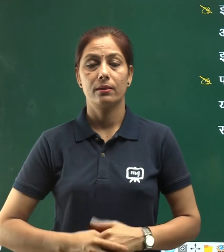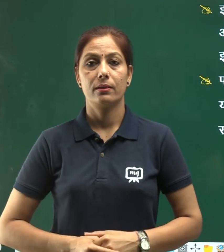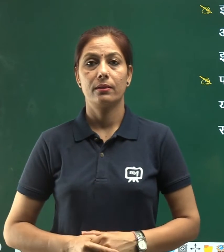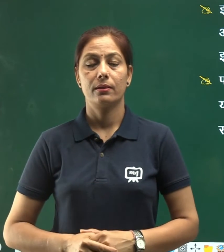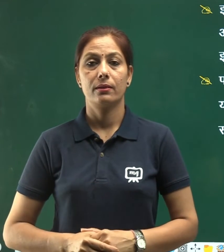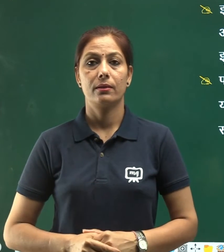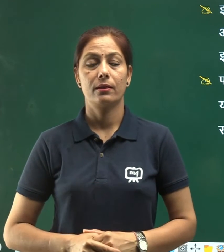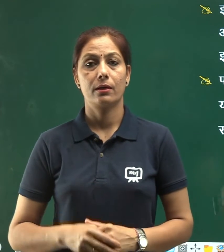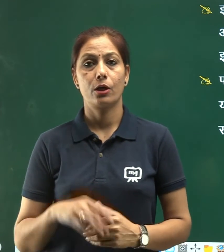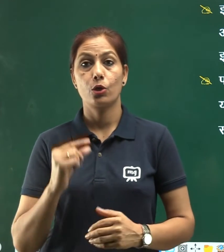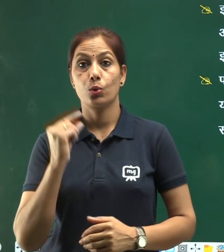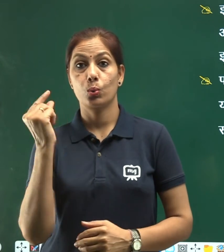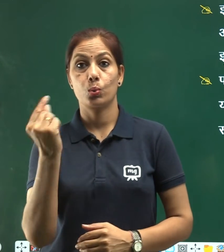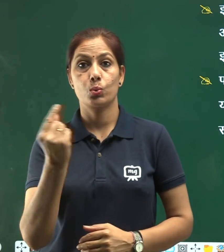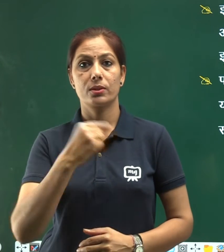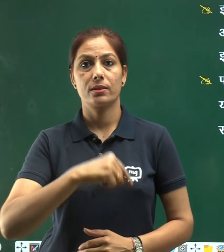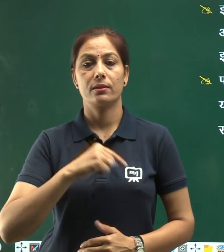इस्तेमाल की गई थी,